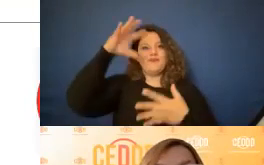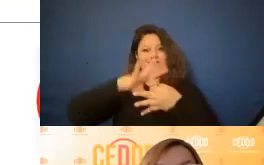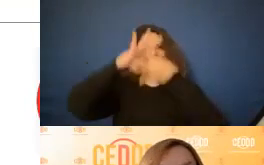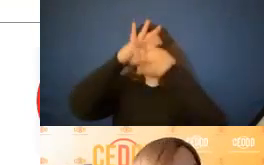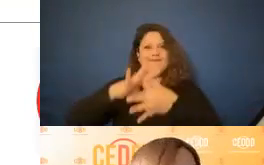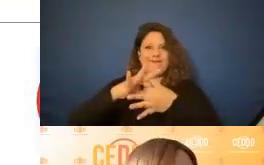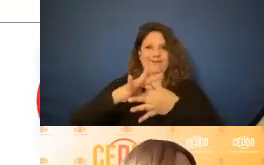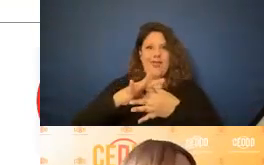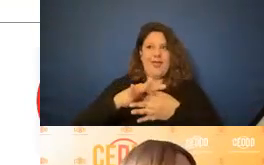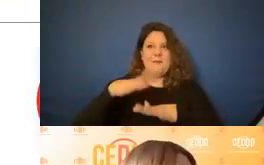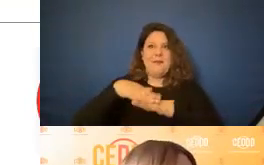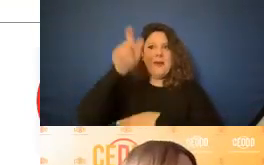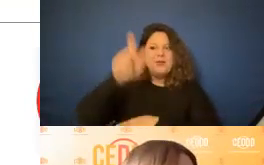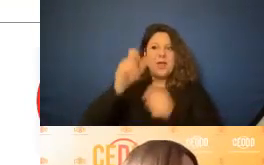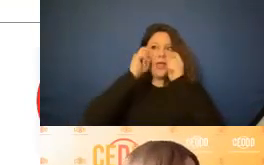haciendo está mal.